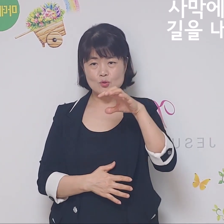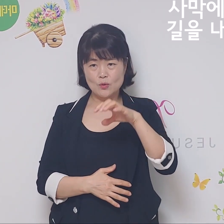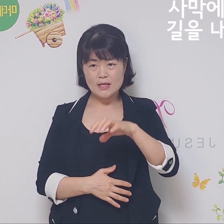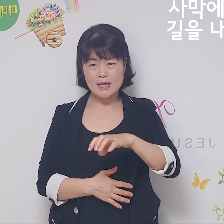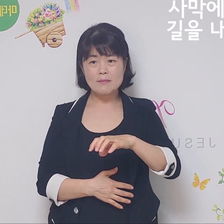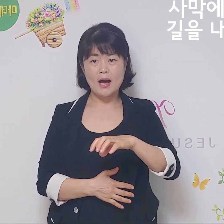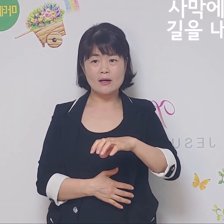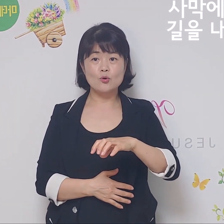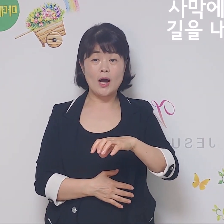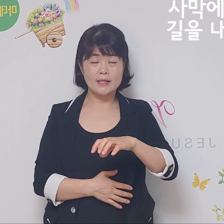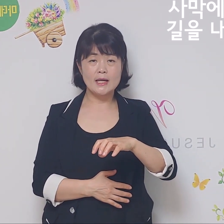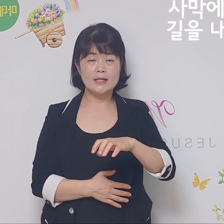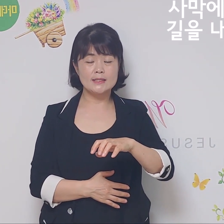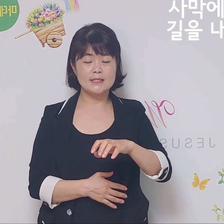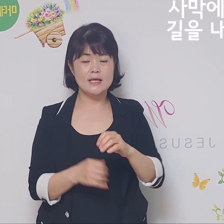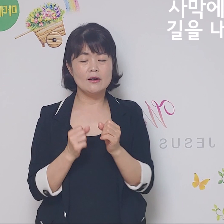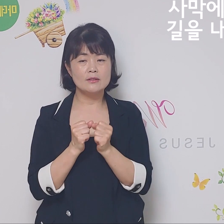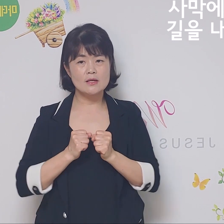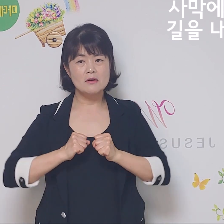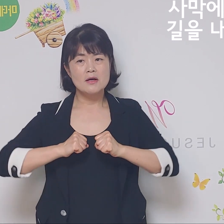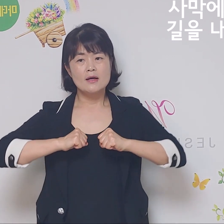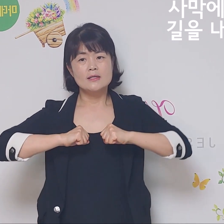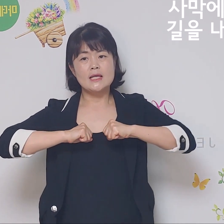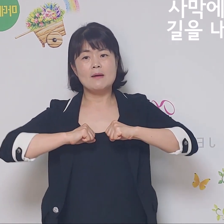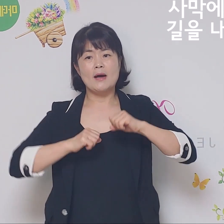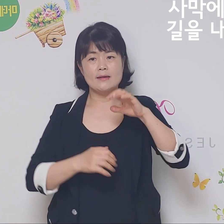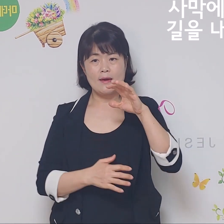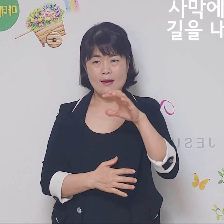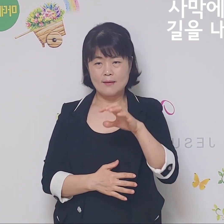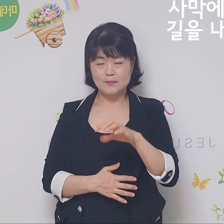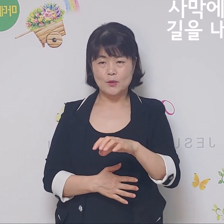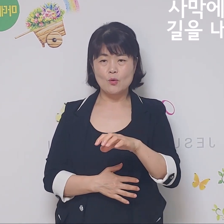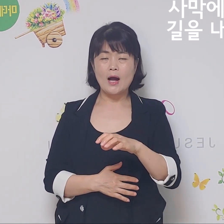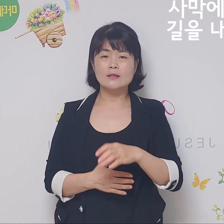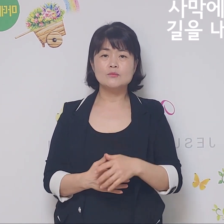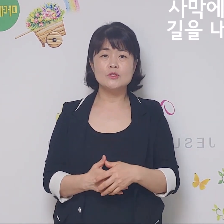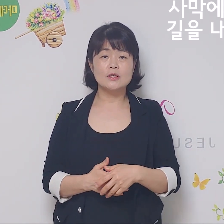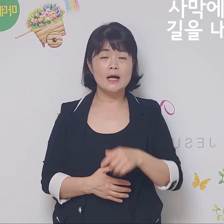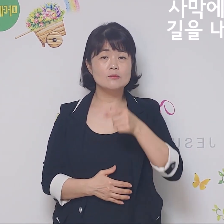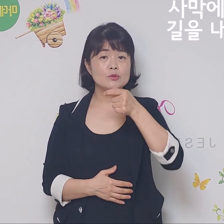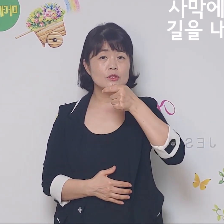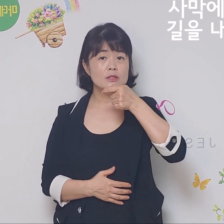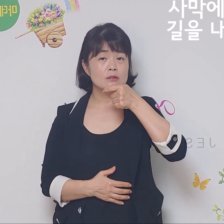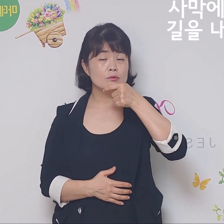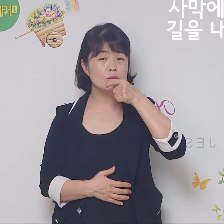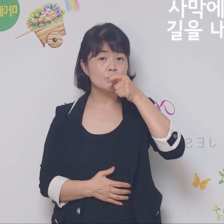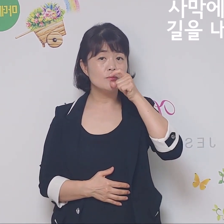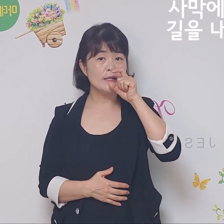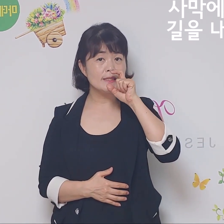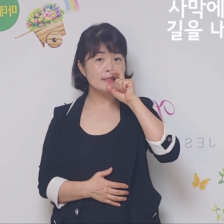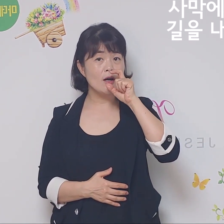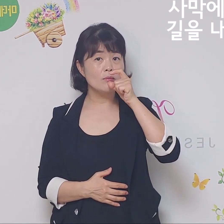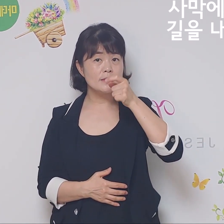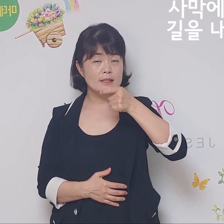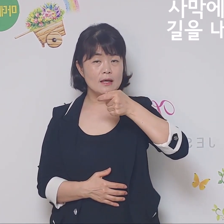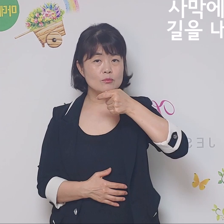장소가 사막, 광야라는 뜻이에요. 그래서 사막에 강물은 우리 물 마시는 컵 있잖아요.